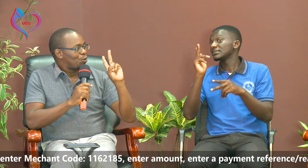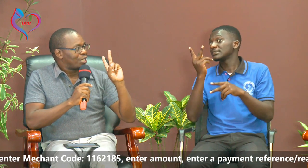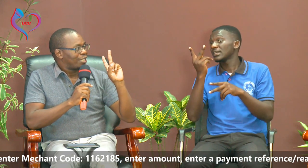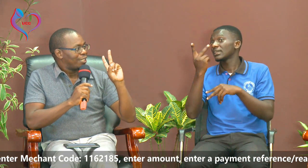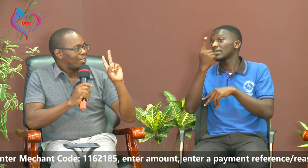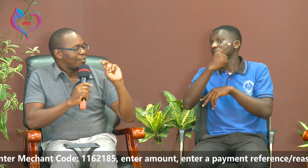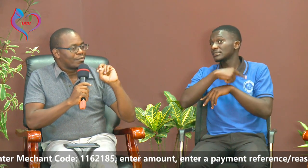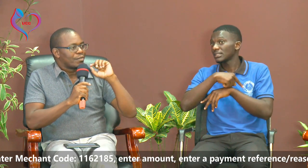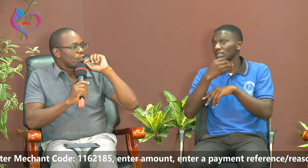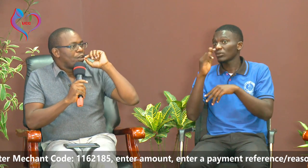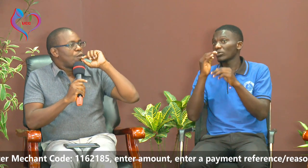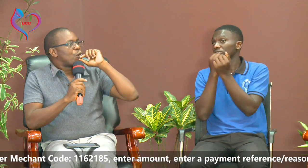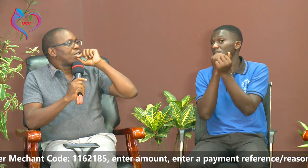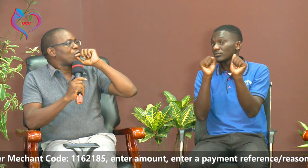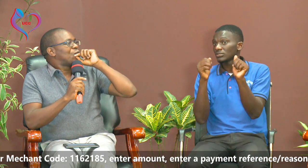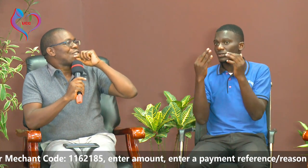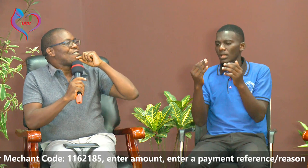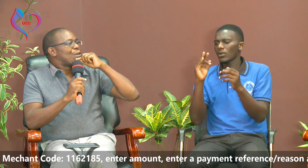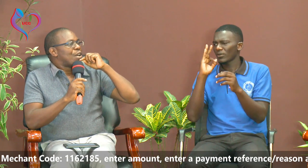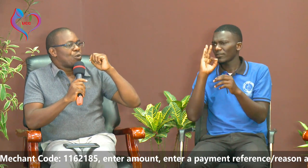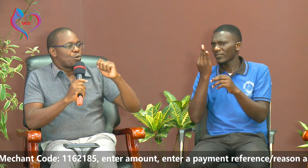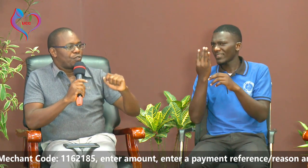Olw'obulokozi. Olunaku olwokusatu lwe lunaku olw'okufa.